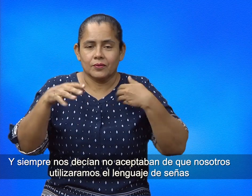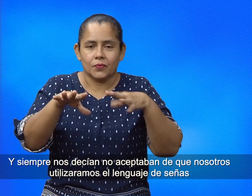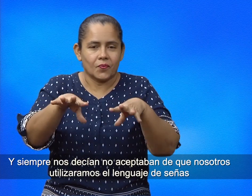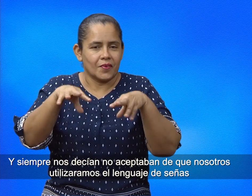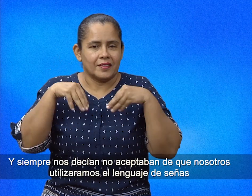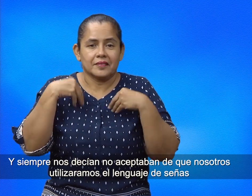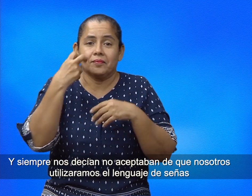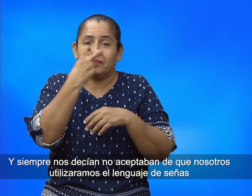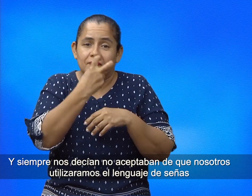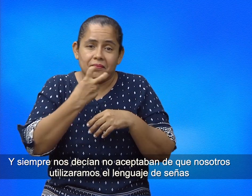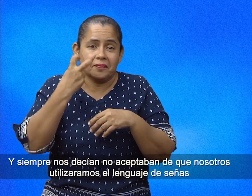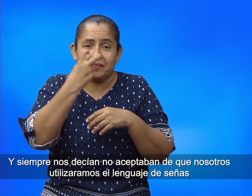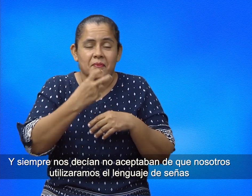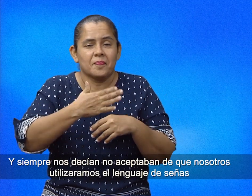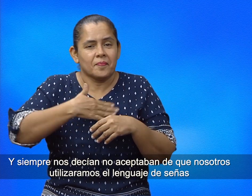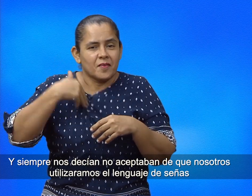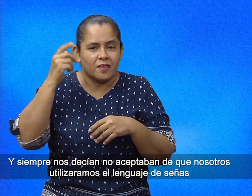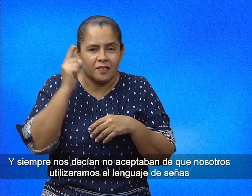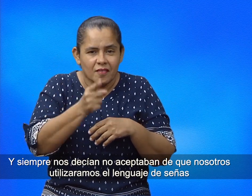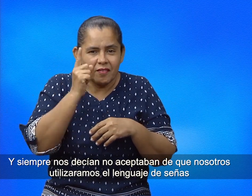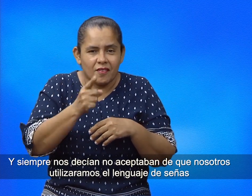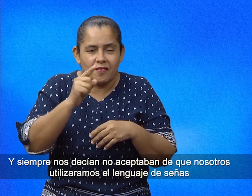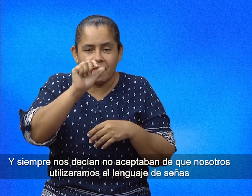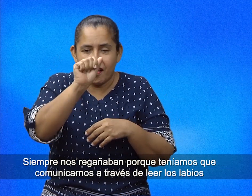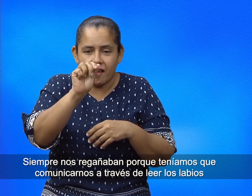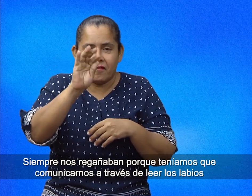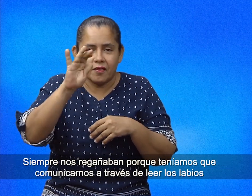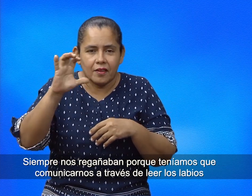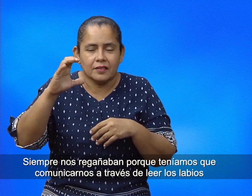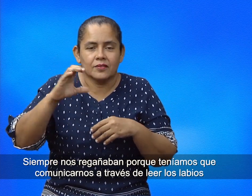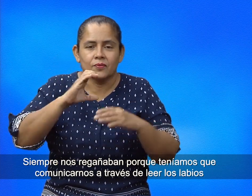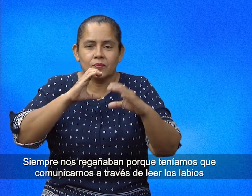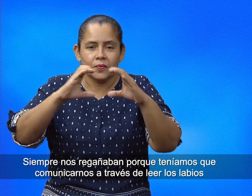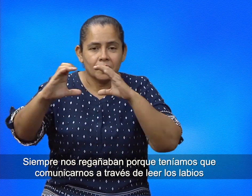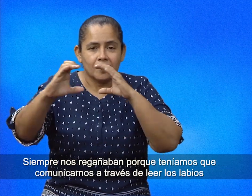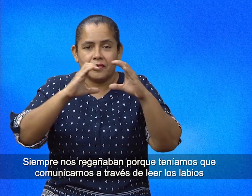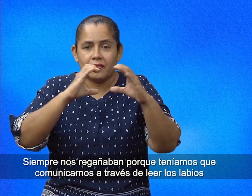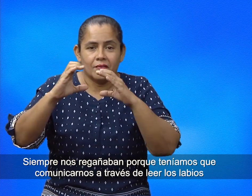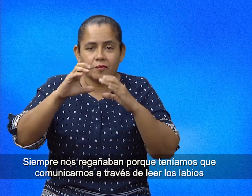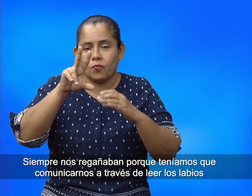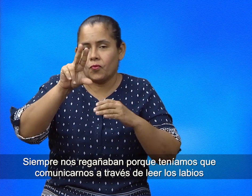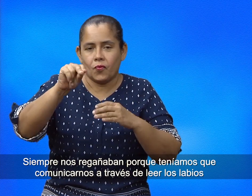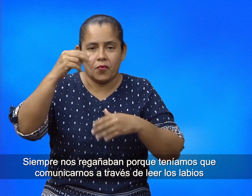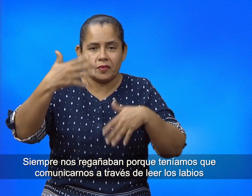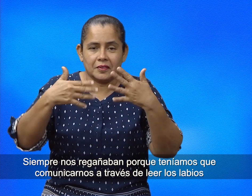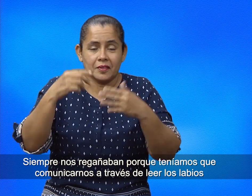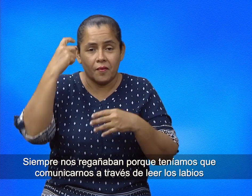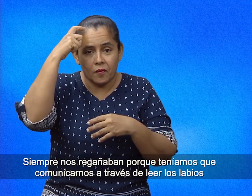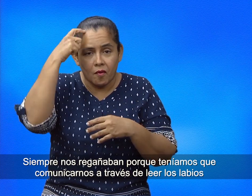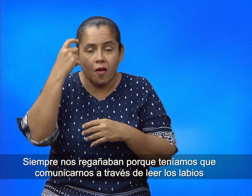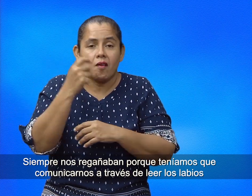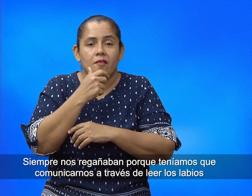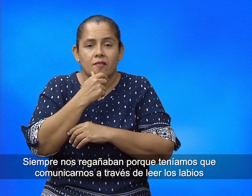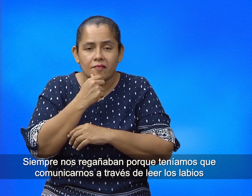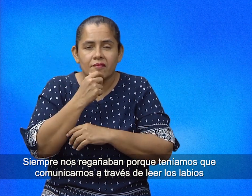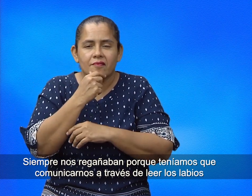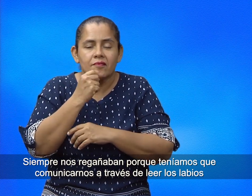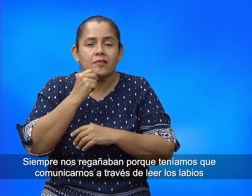nosotros utilizáramos el lenguaje de señas, siempre nos regañaban porque teníamos que comunicarnos a través de leer los